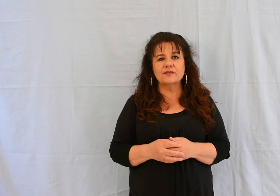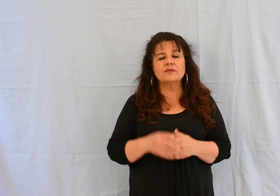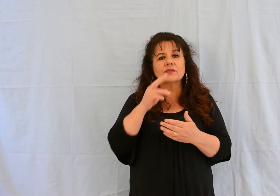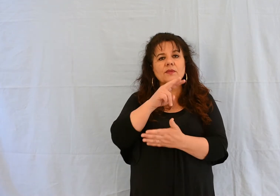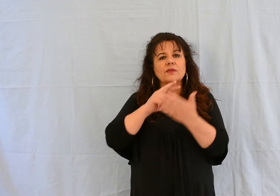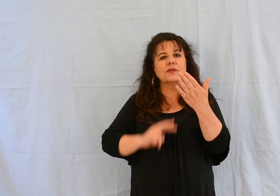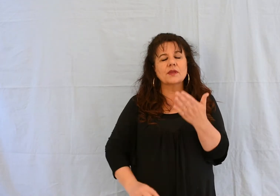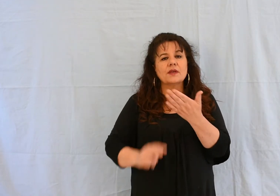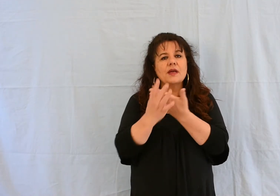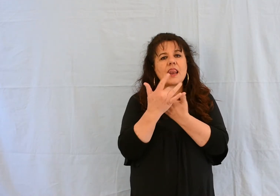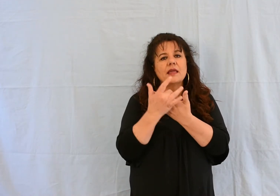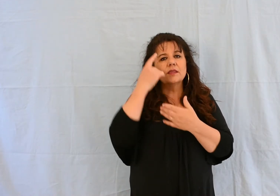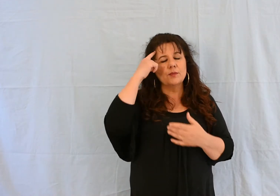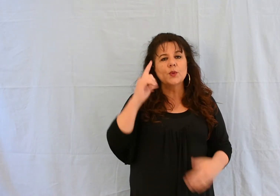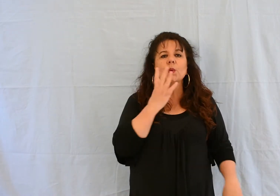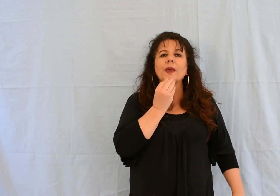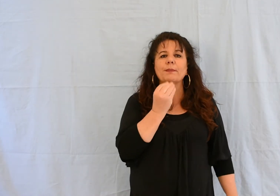Lecture de la lettre aux Hébreux.